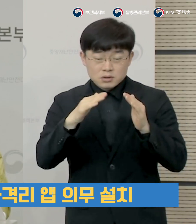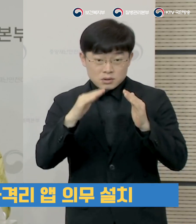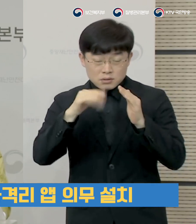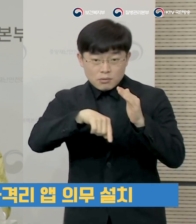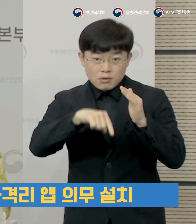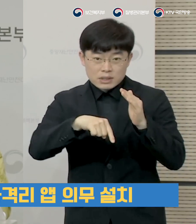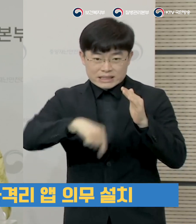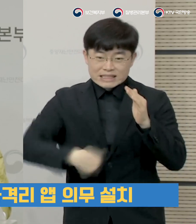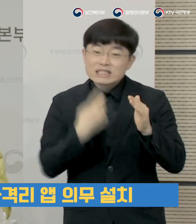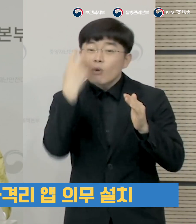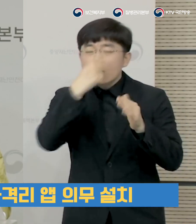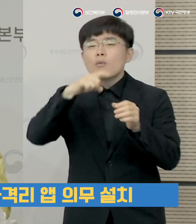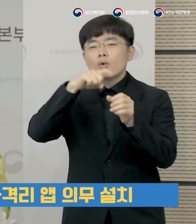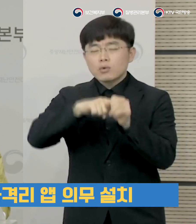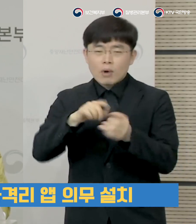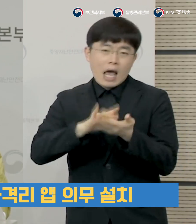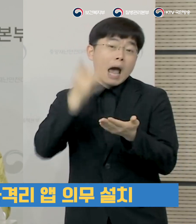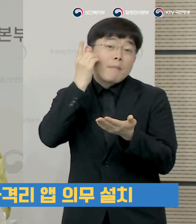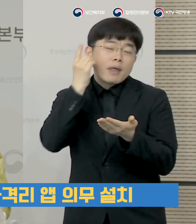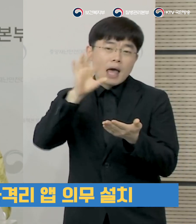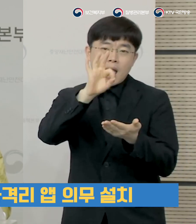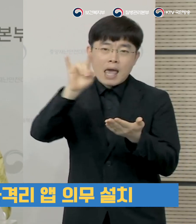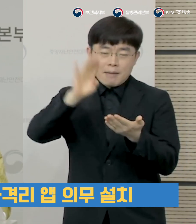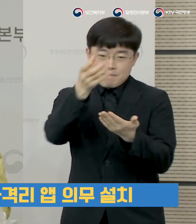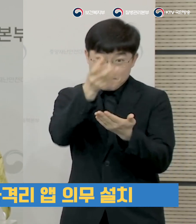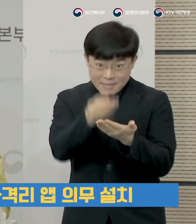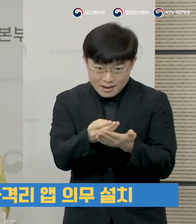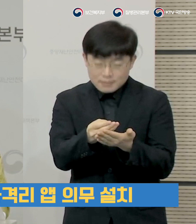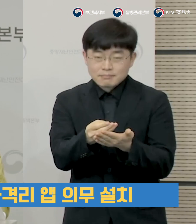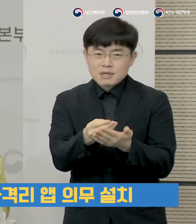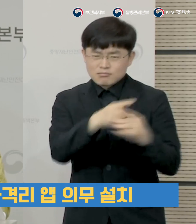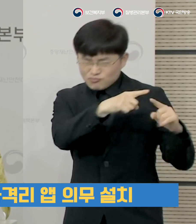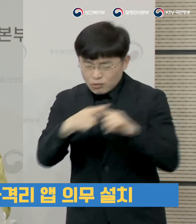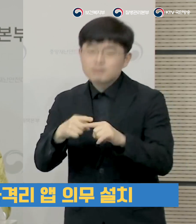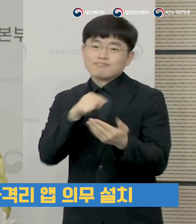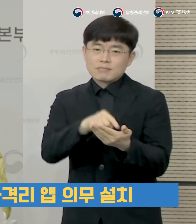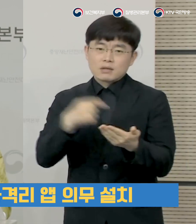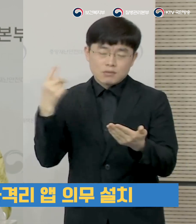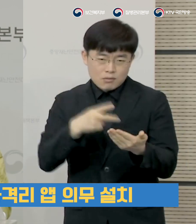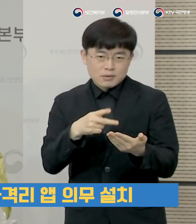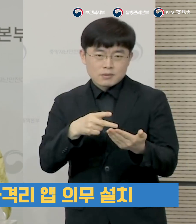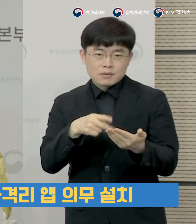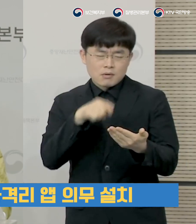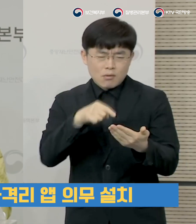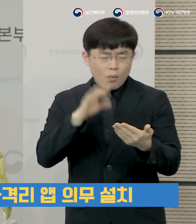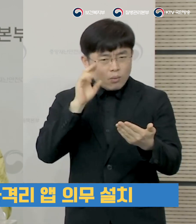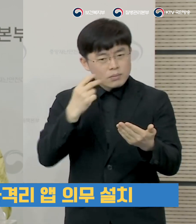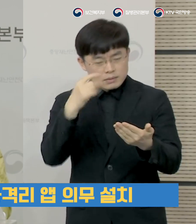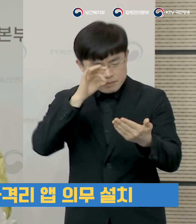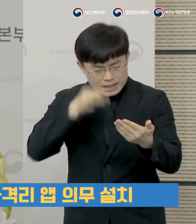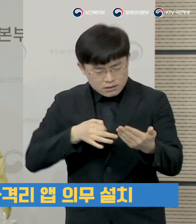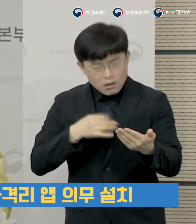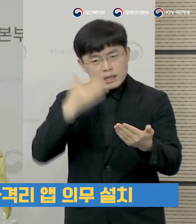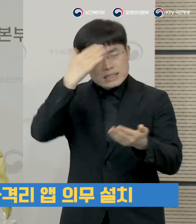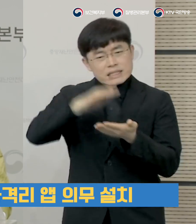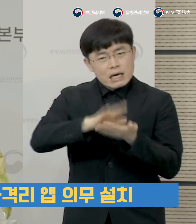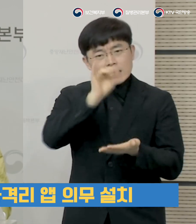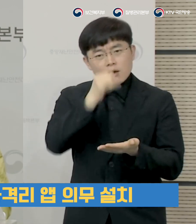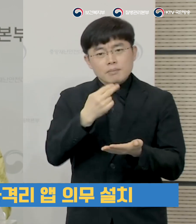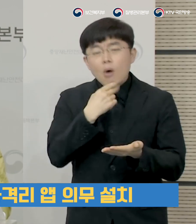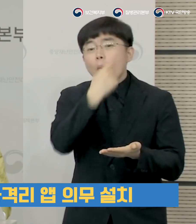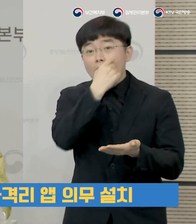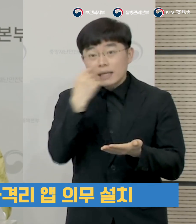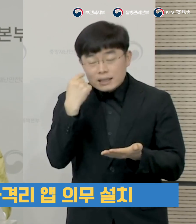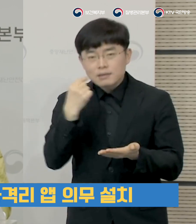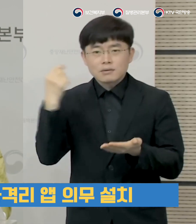전용 앱인 자가격리자 안전보호 앱을 의무적으로 설치하고 매일 발열 등 의심 증상을 체크하고